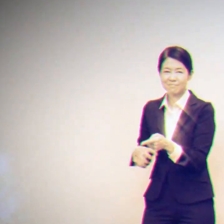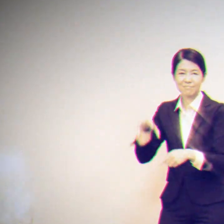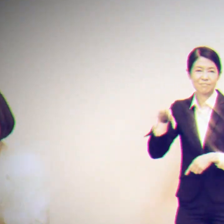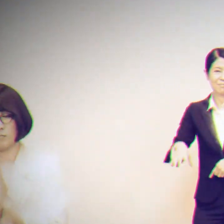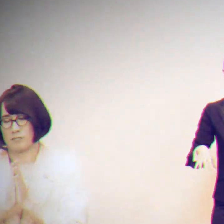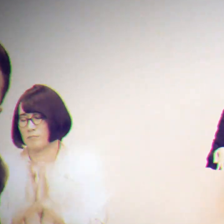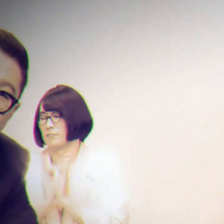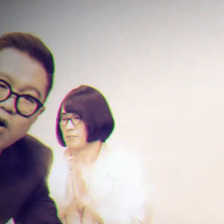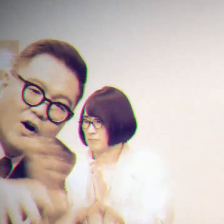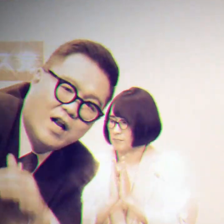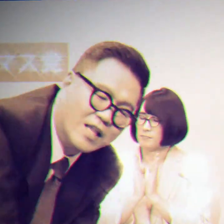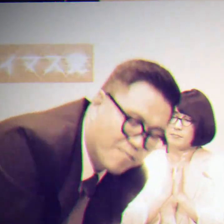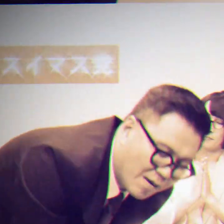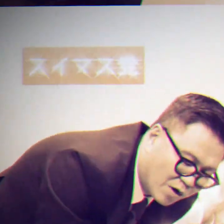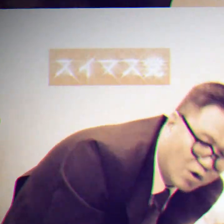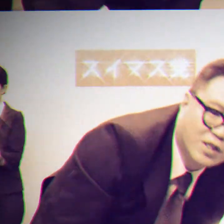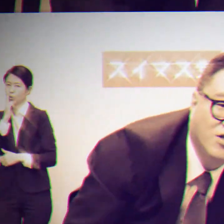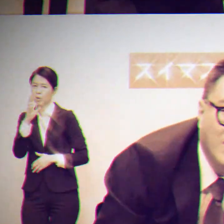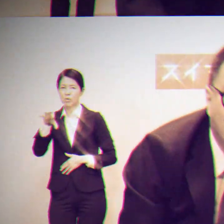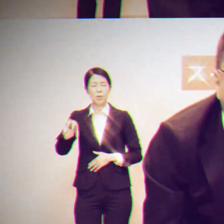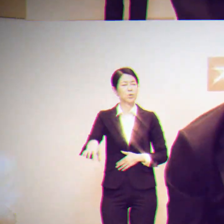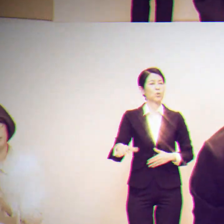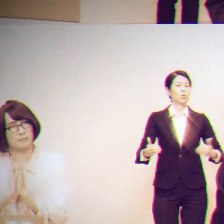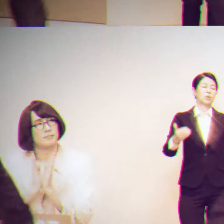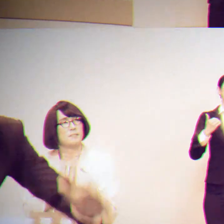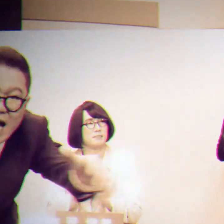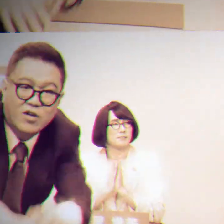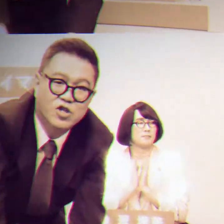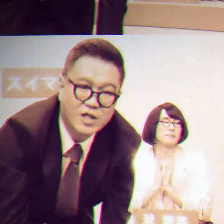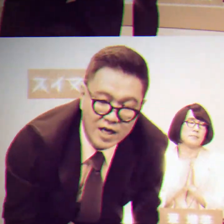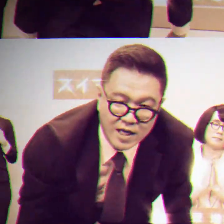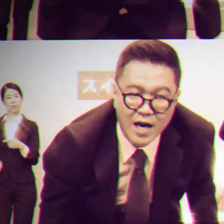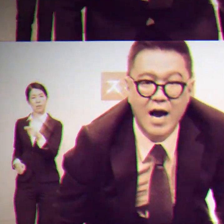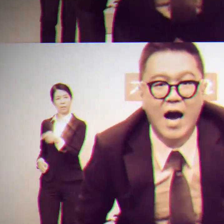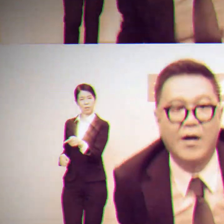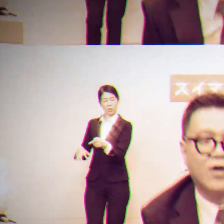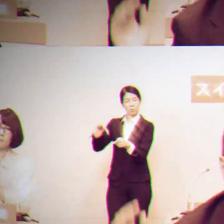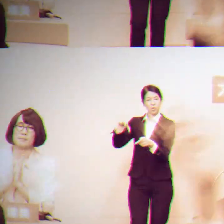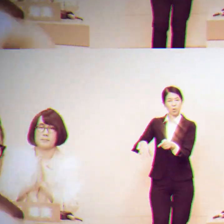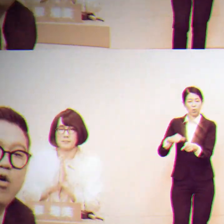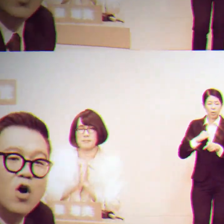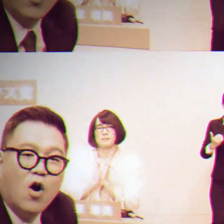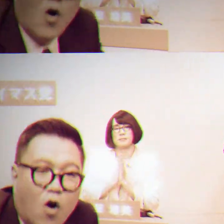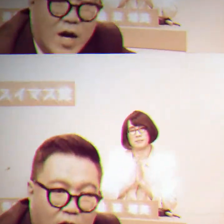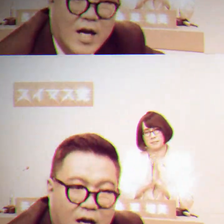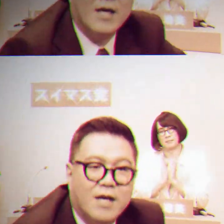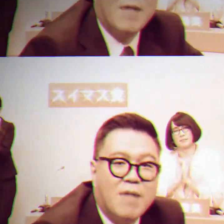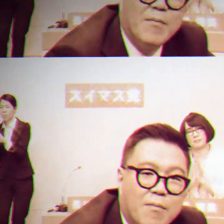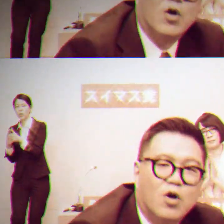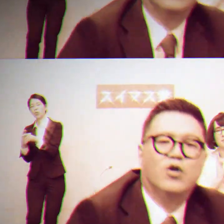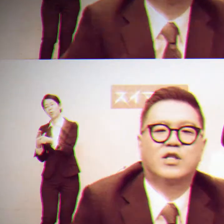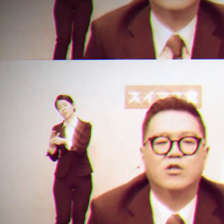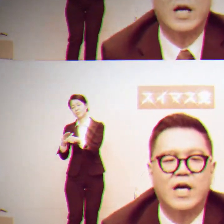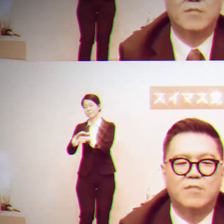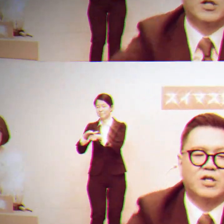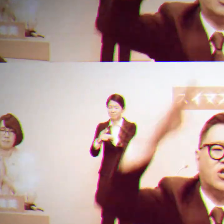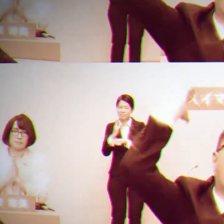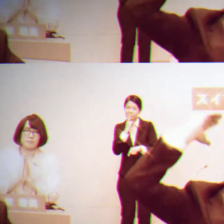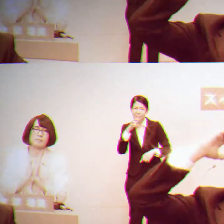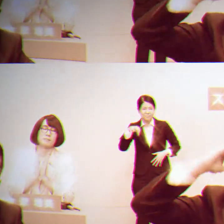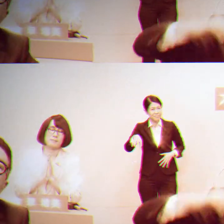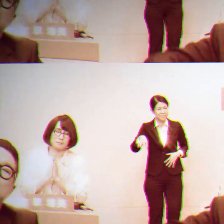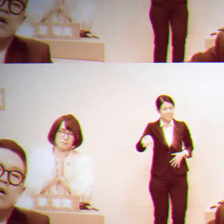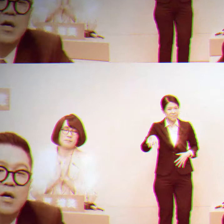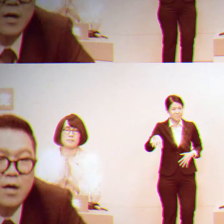ないあの居場所、俺らで守ろう吸える場所、なくしちゃいけないあの居場所、俺らで守ろう吸える場